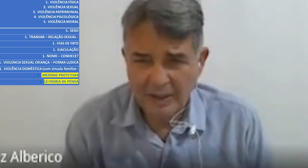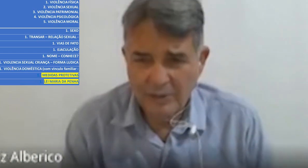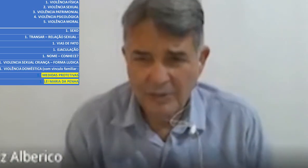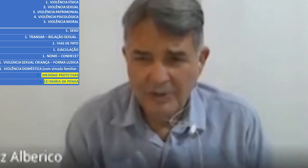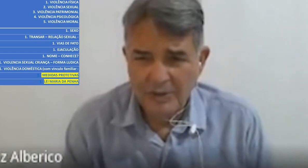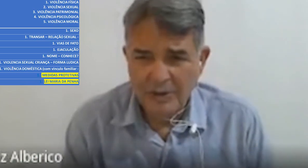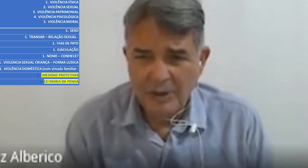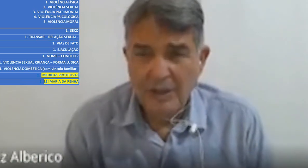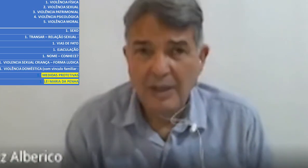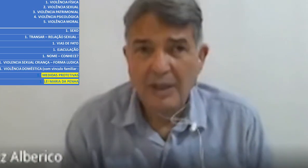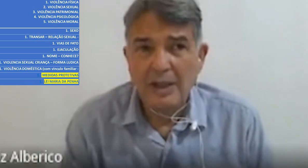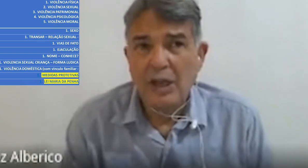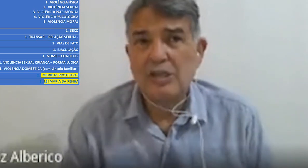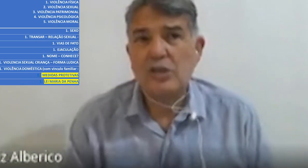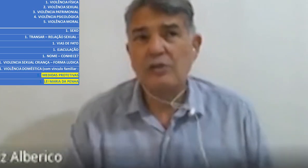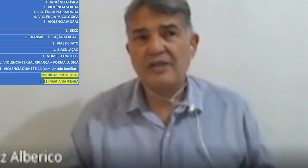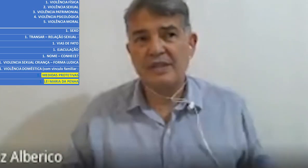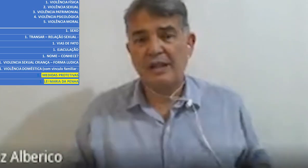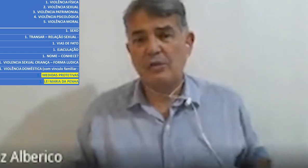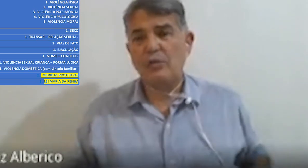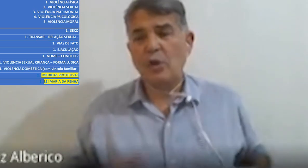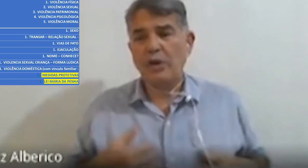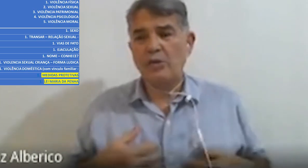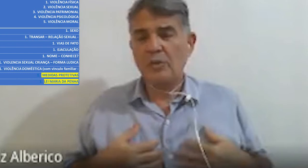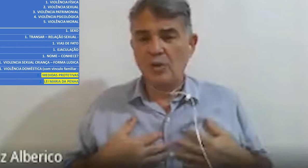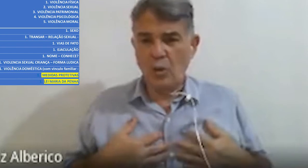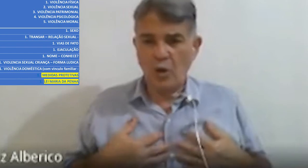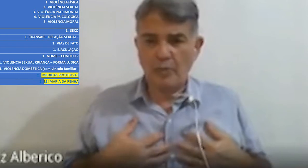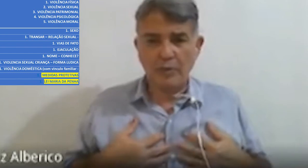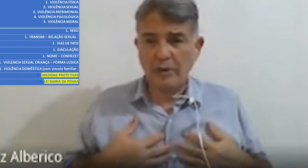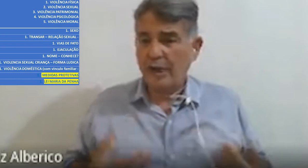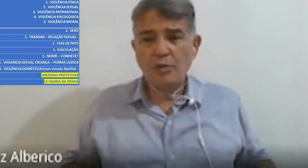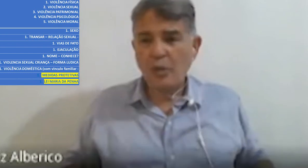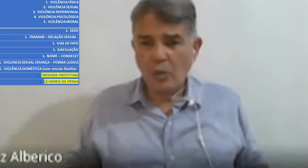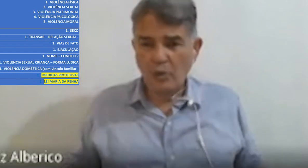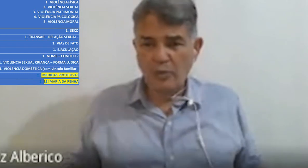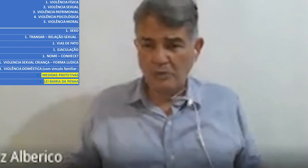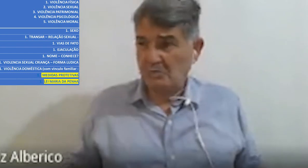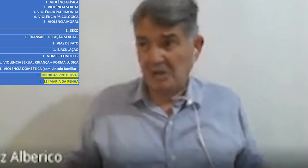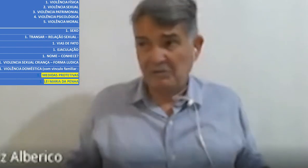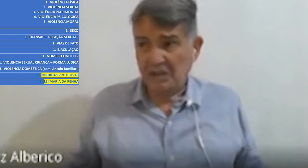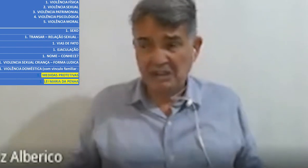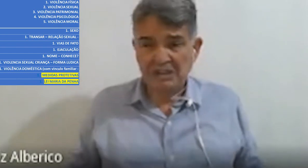entendendo? Se eu fizer o toque no meu corpo, é no meu corpo. Ela não vai entender